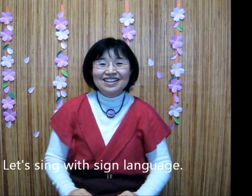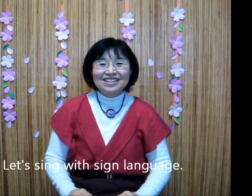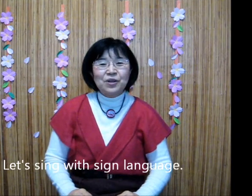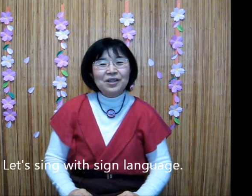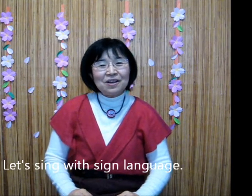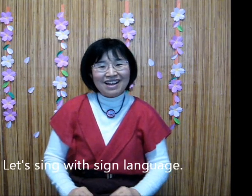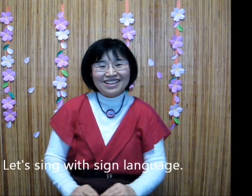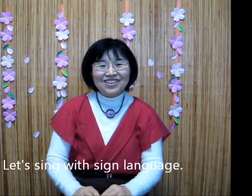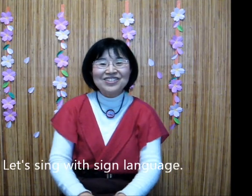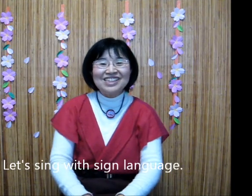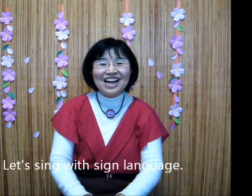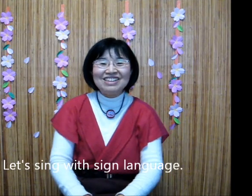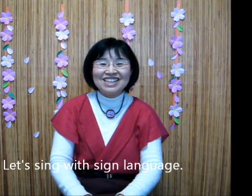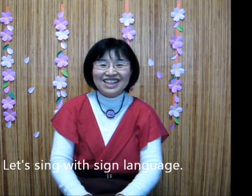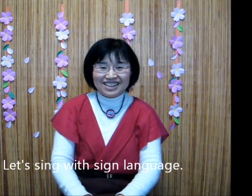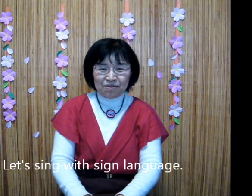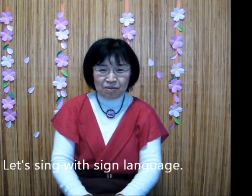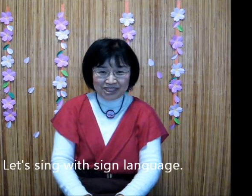それでは曲に合わせてやってみましょう。